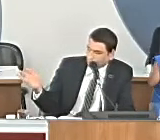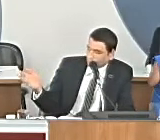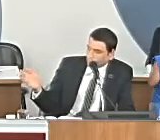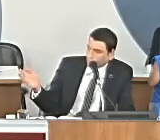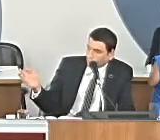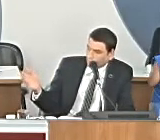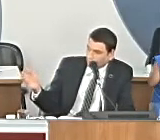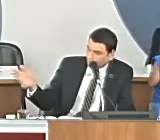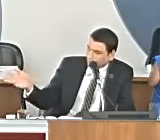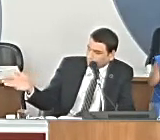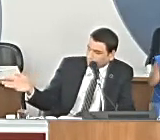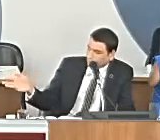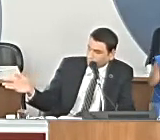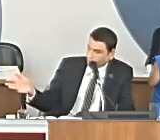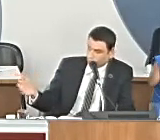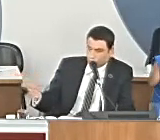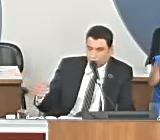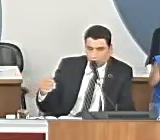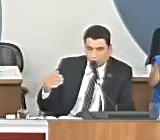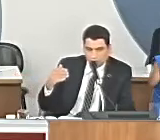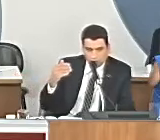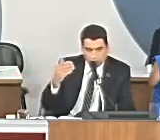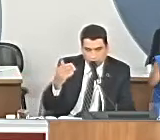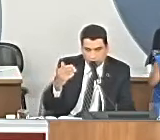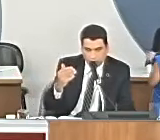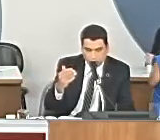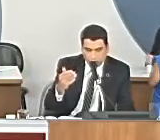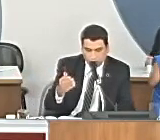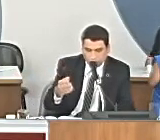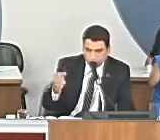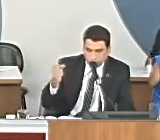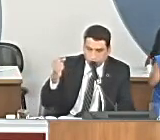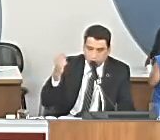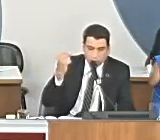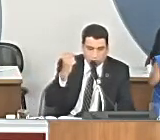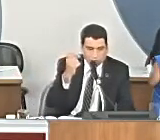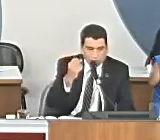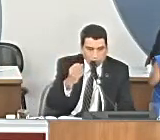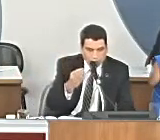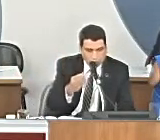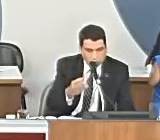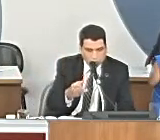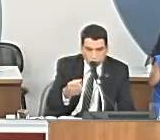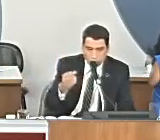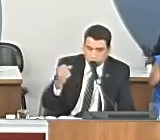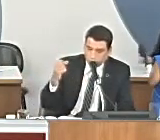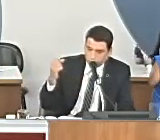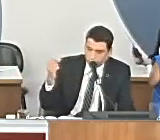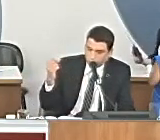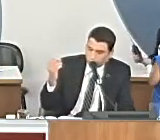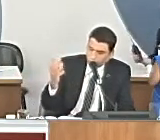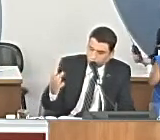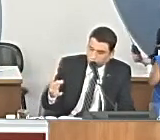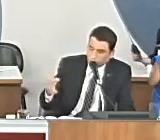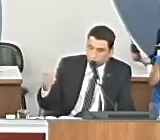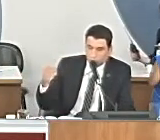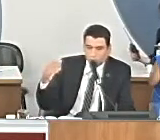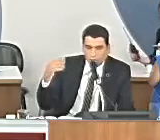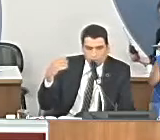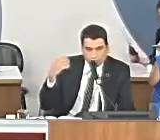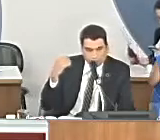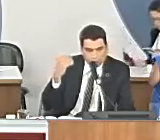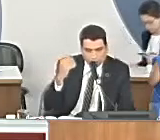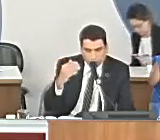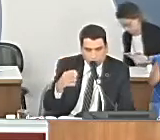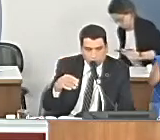relação é a esses segmentos né da em caso da deficiência visual do do sul do do autismo